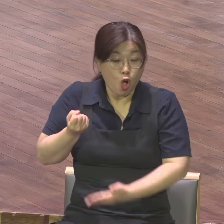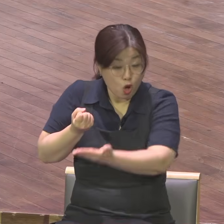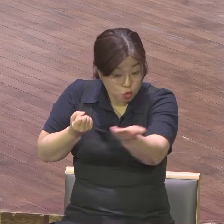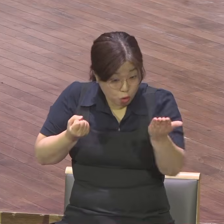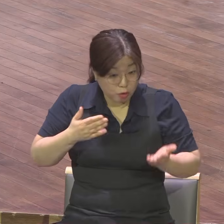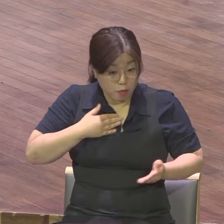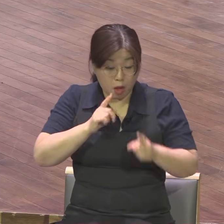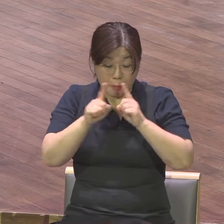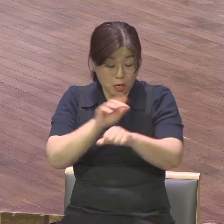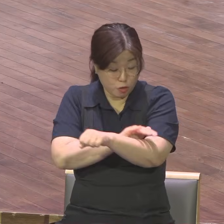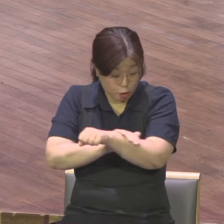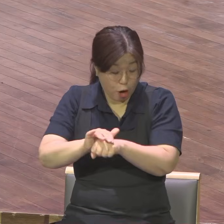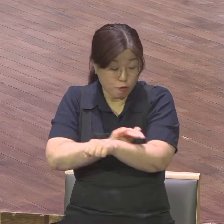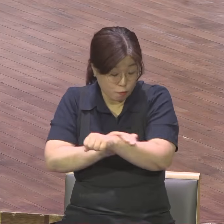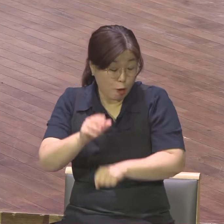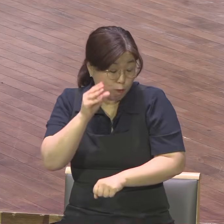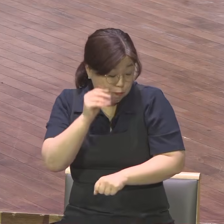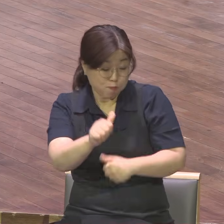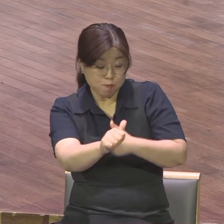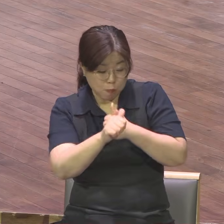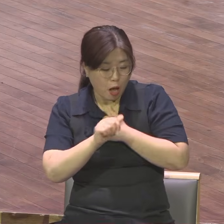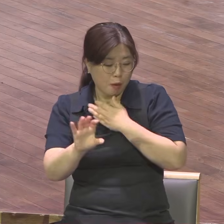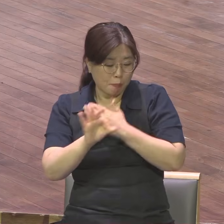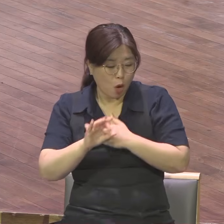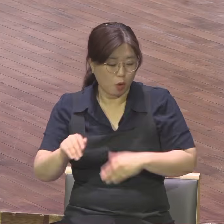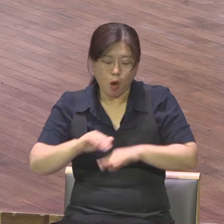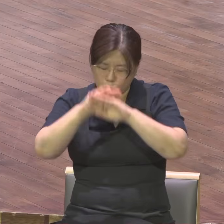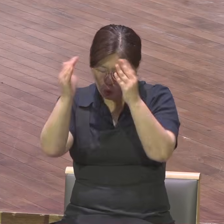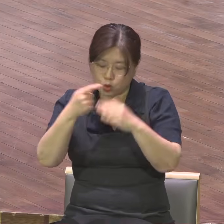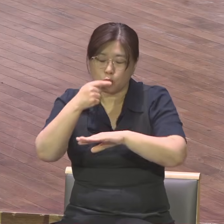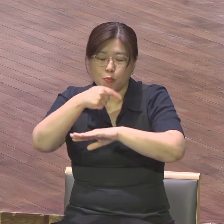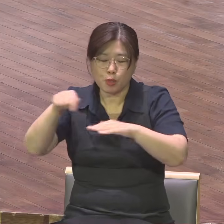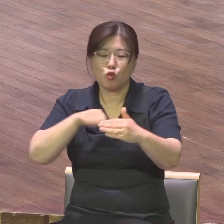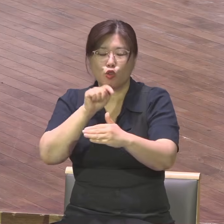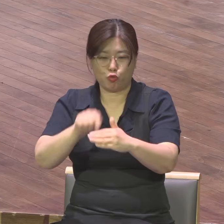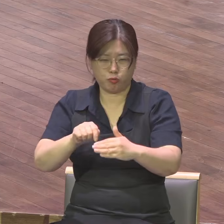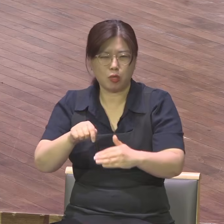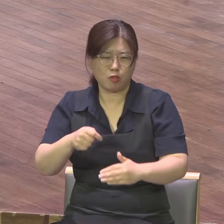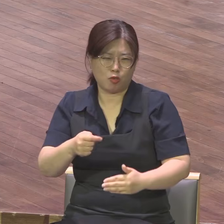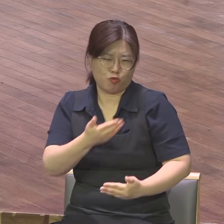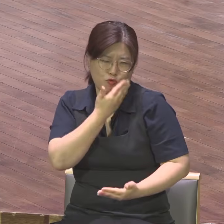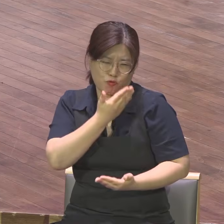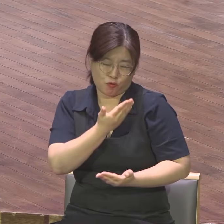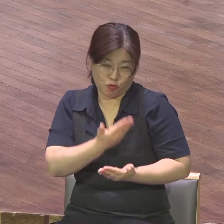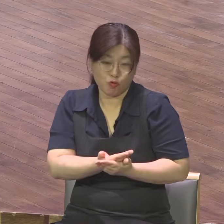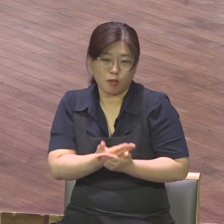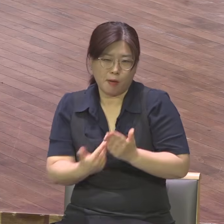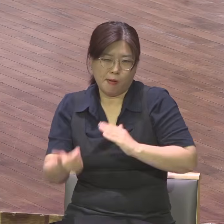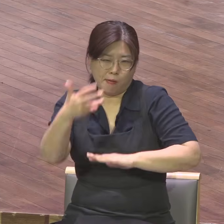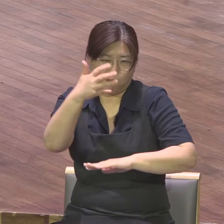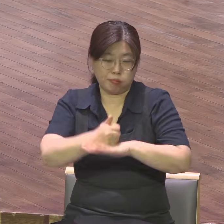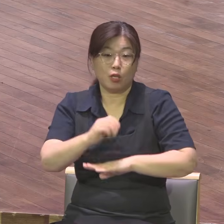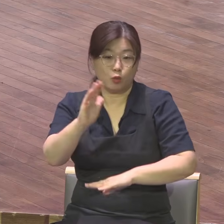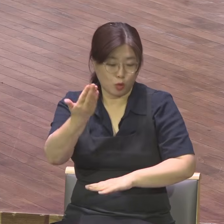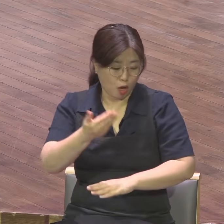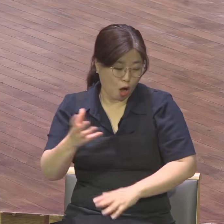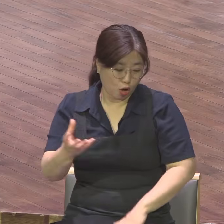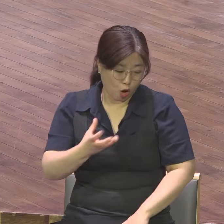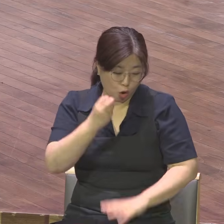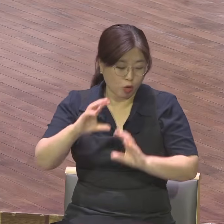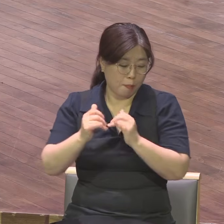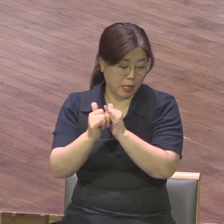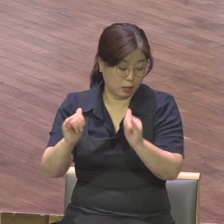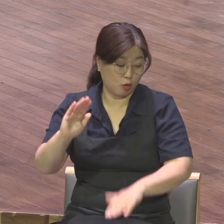언약을 지키면 너희는 모든 민족 위에 내 소유가 되겠고 너희가 내게 대하여 제사장 나라가 되며 거룩한 백성이 되리라. 너는